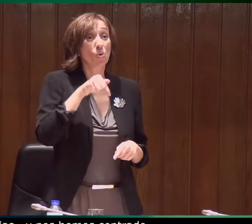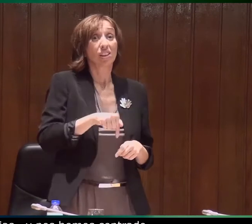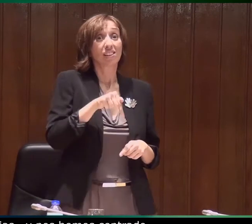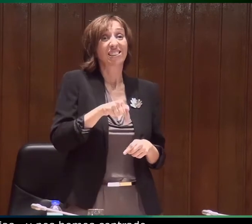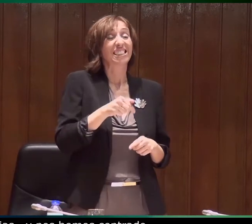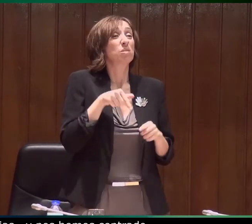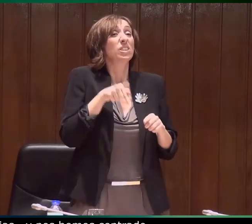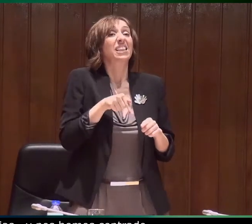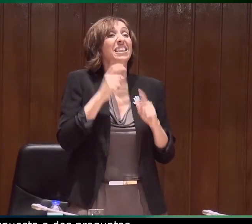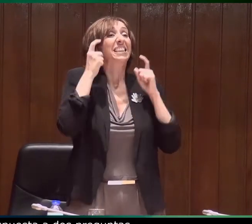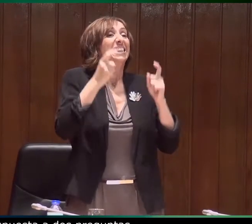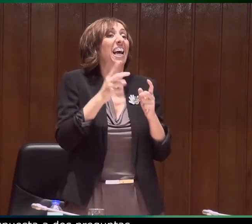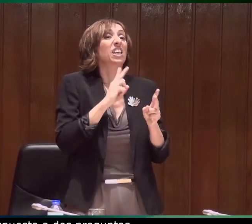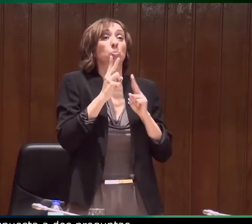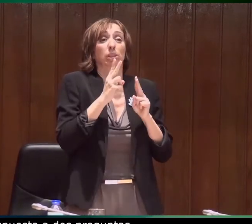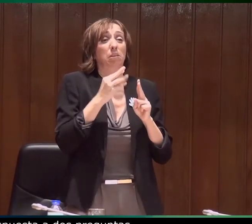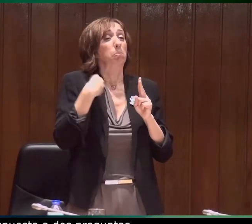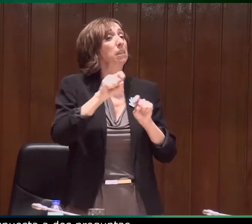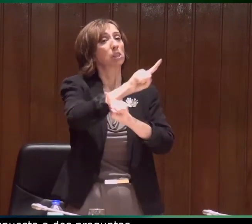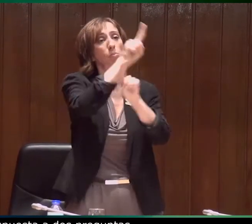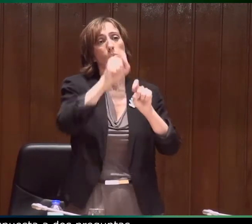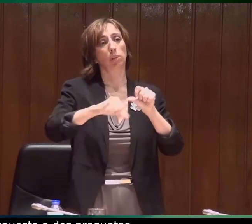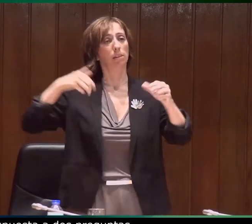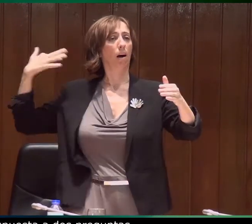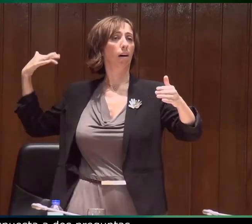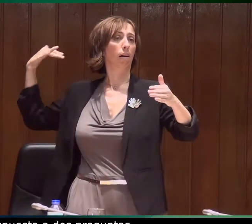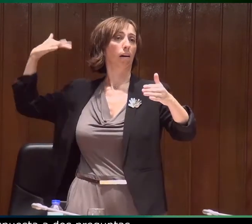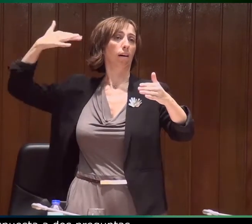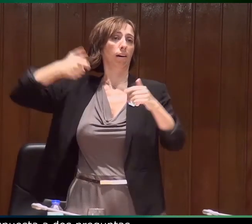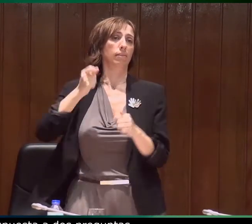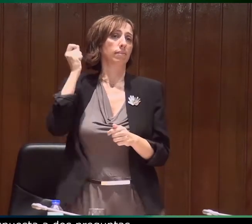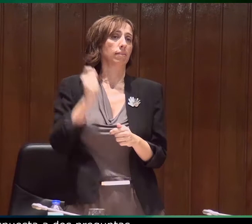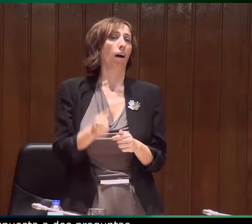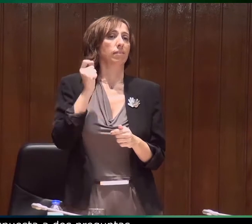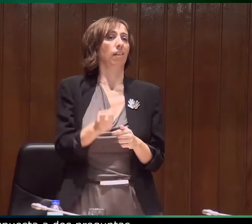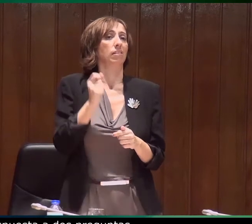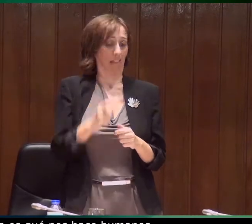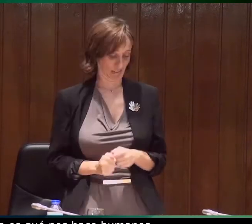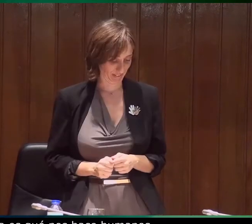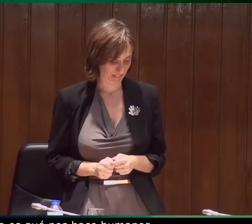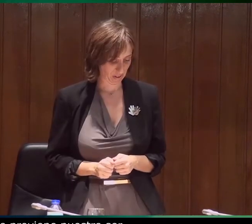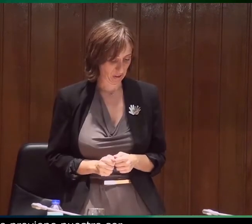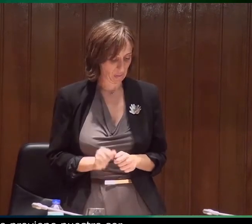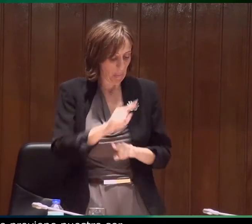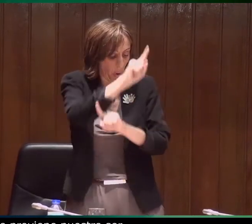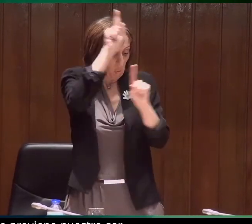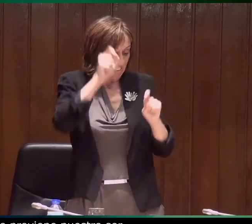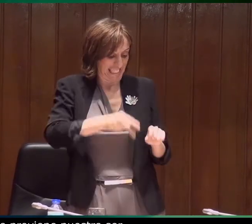nuestra nuestro ser humano la respuesta a estas preguntas es algo que se lleva buscando desde hace muchísimo tiempo